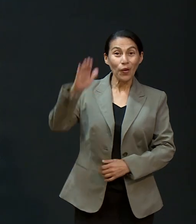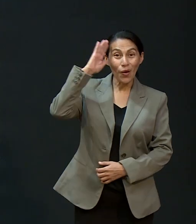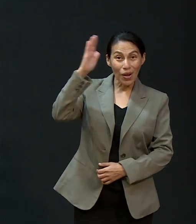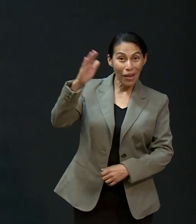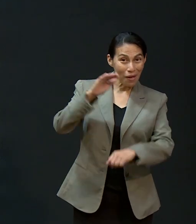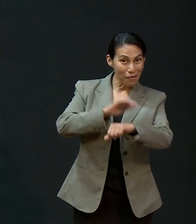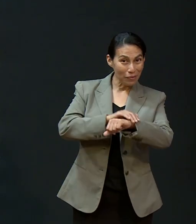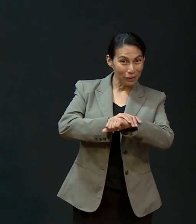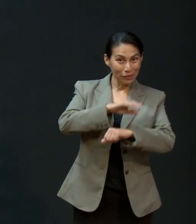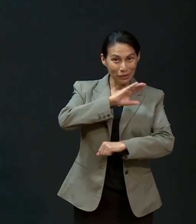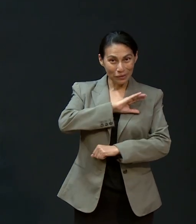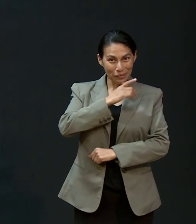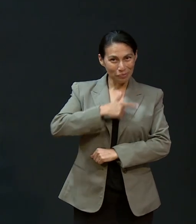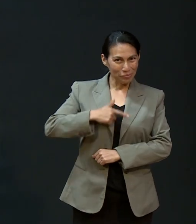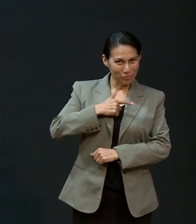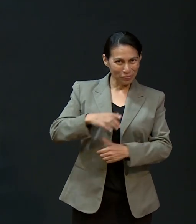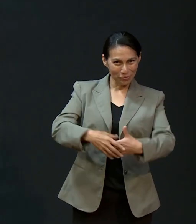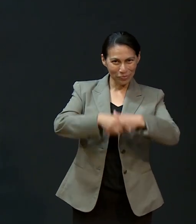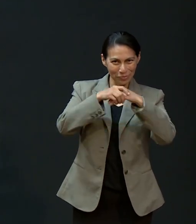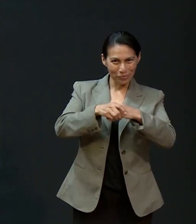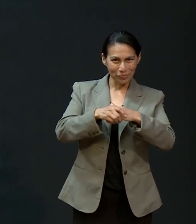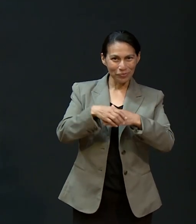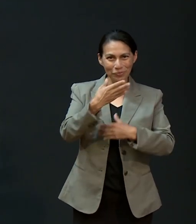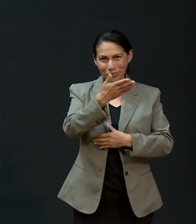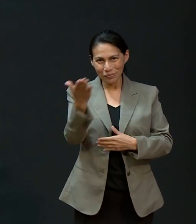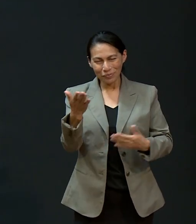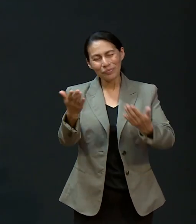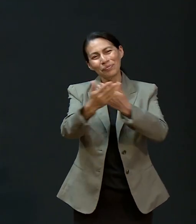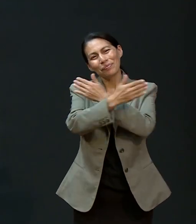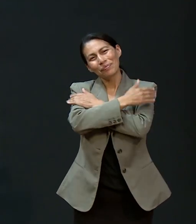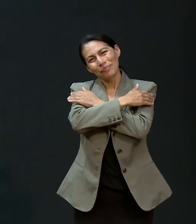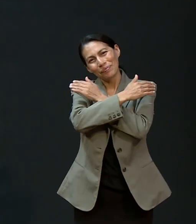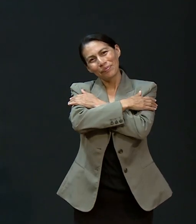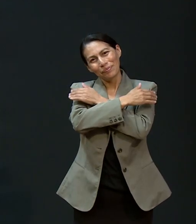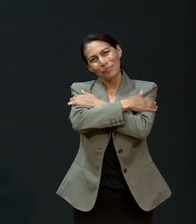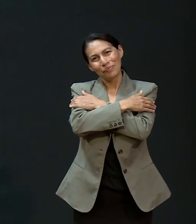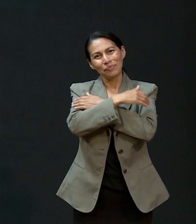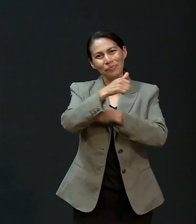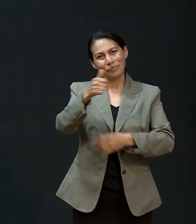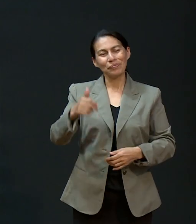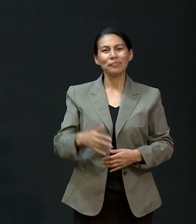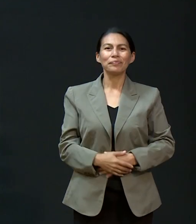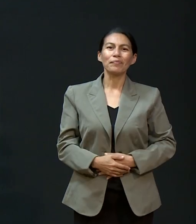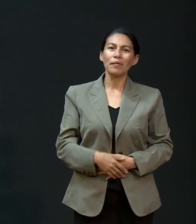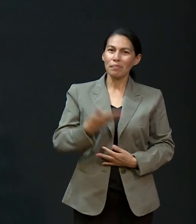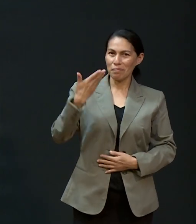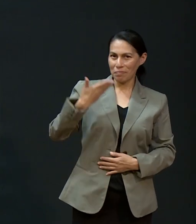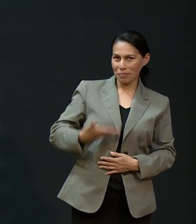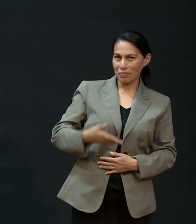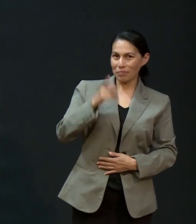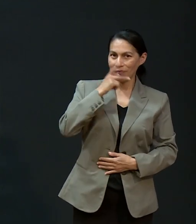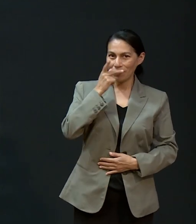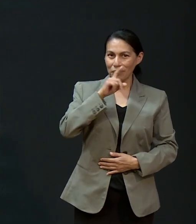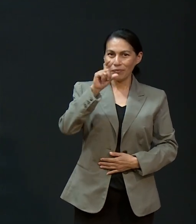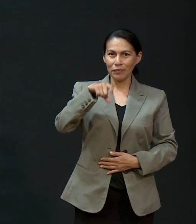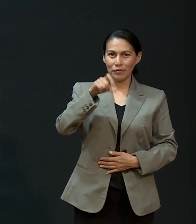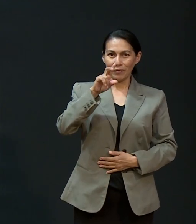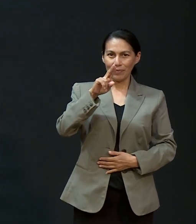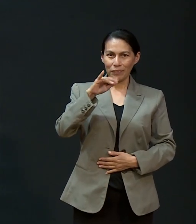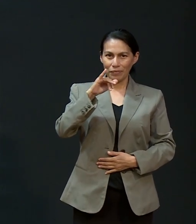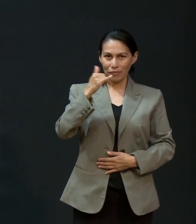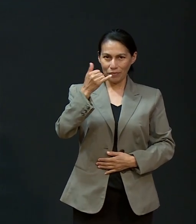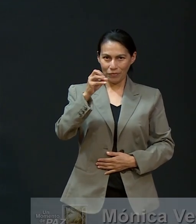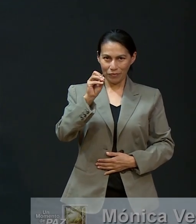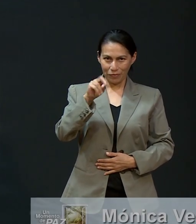¿Qué tal, queridos amigos? Qué gusto saludarles. Un abrazo cordial y virtual para todos ustedes del